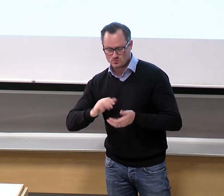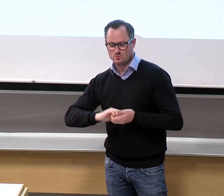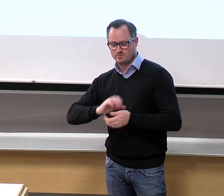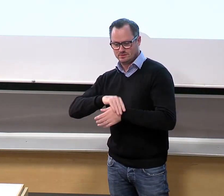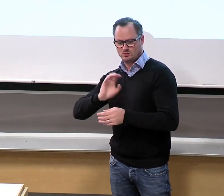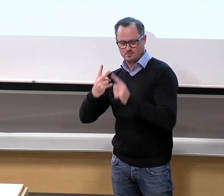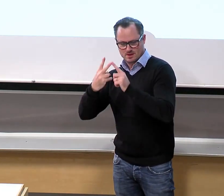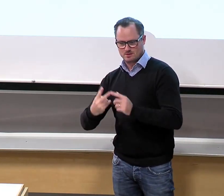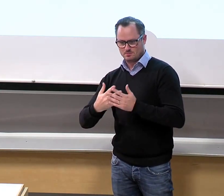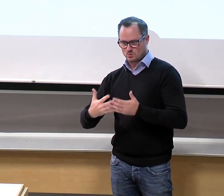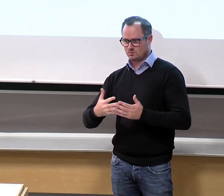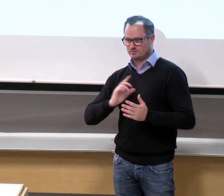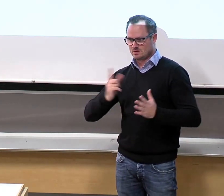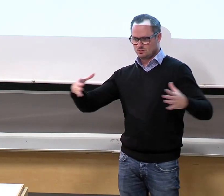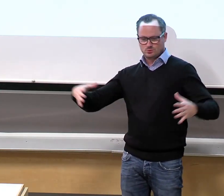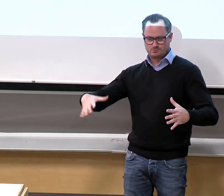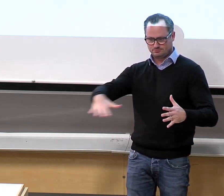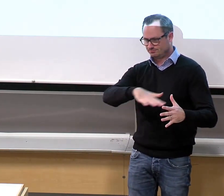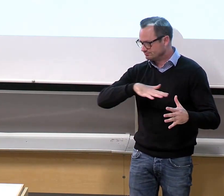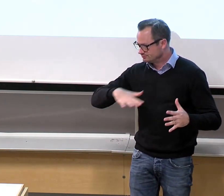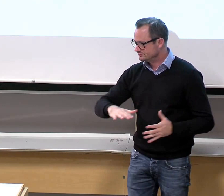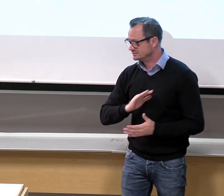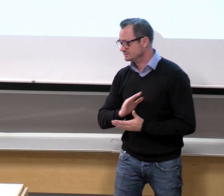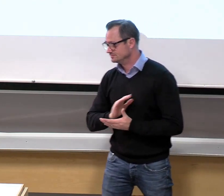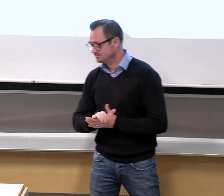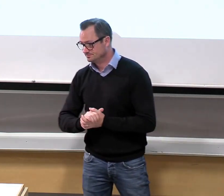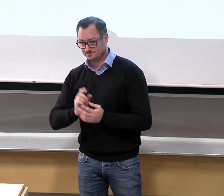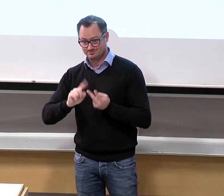Många döva använder teckenspråk som första språk och svenska som andra språk.